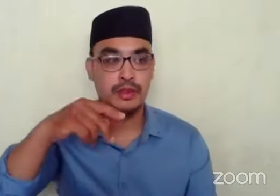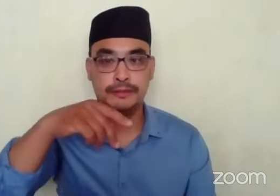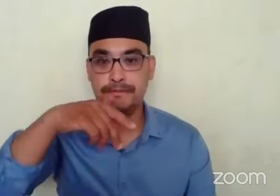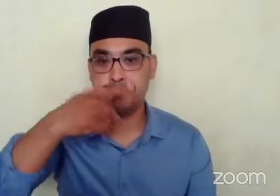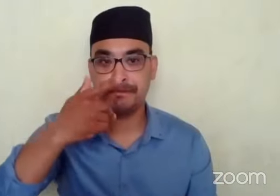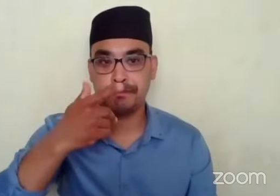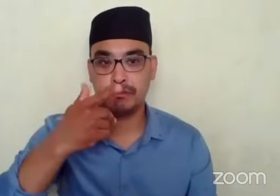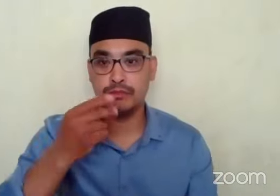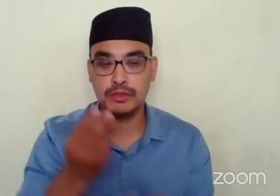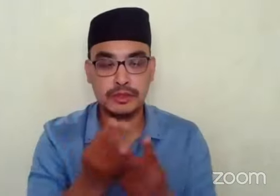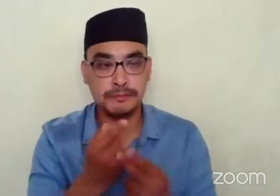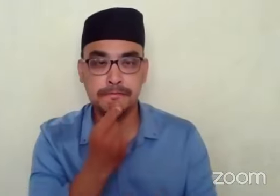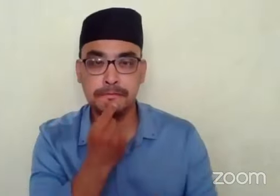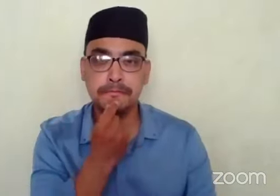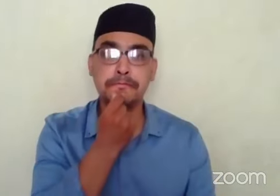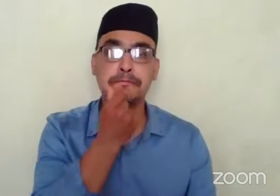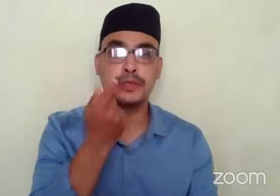प्लेजरसँग जोडेर चाहिँ